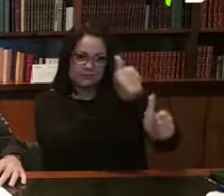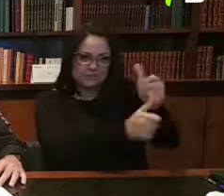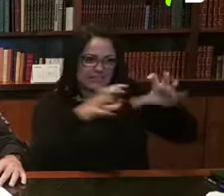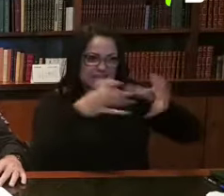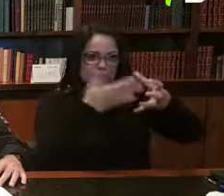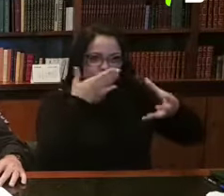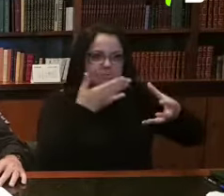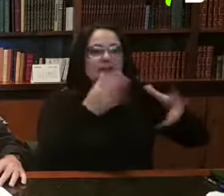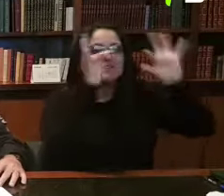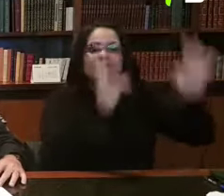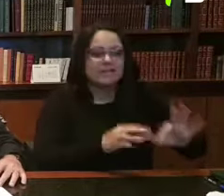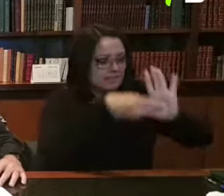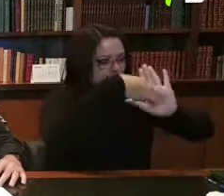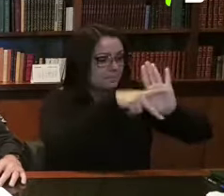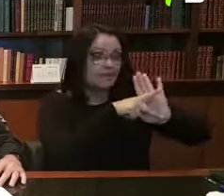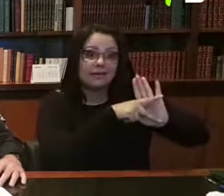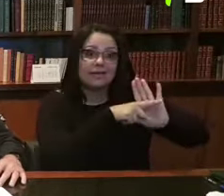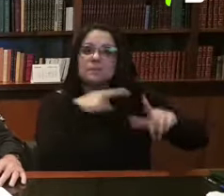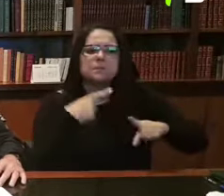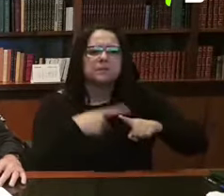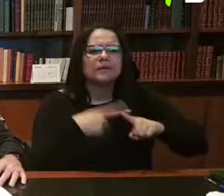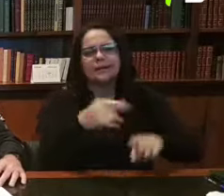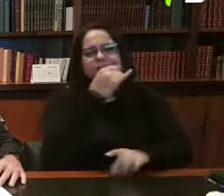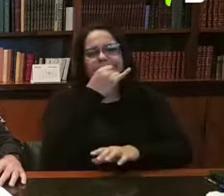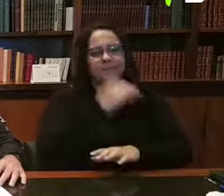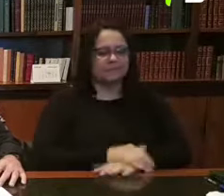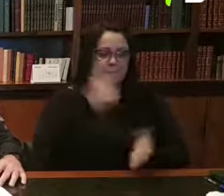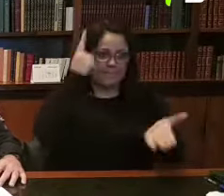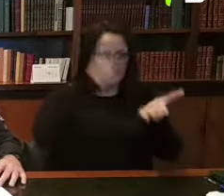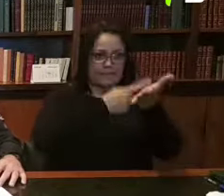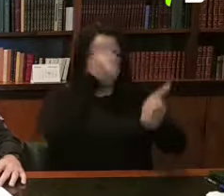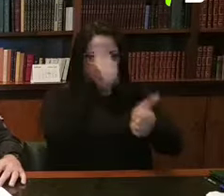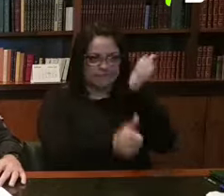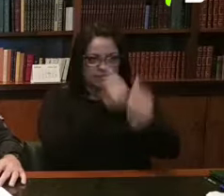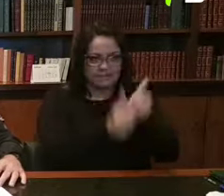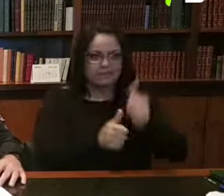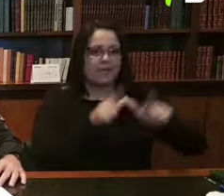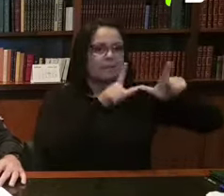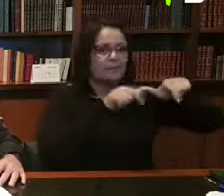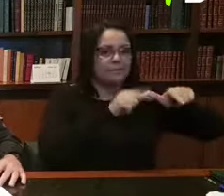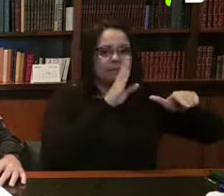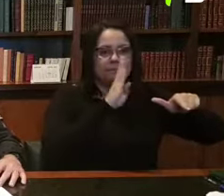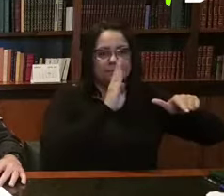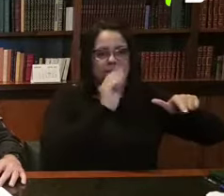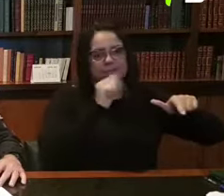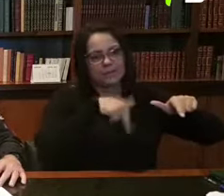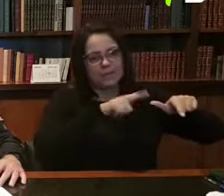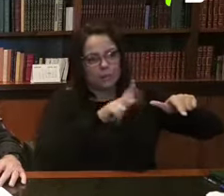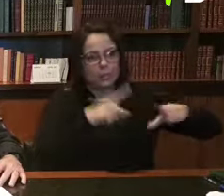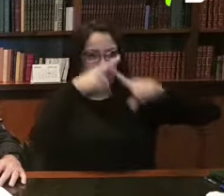provisória é porque isso daí é por exemplo um jogo de futebol bangu e